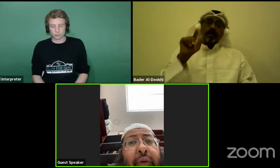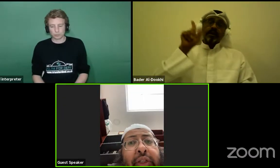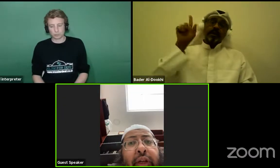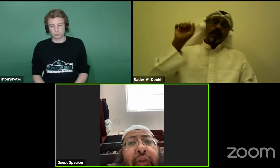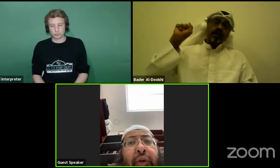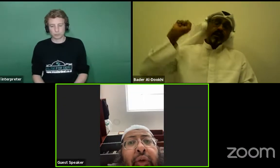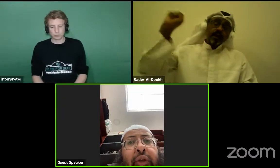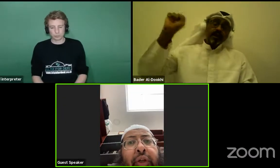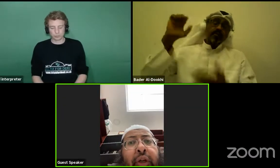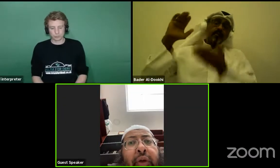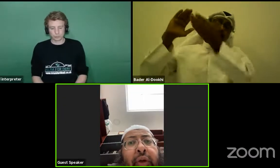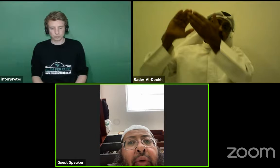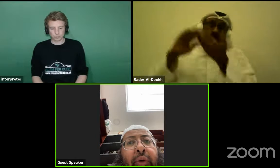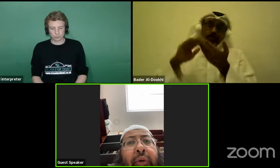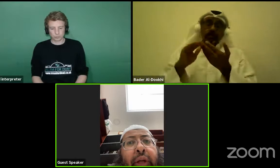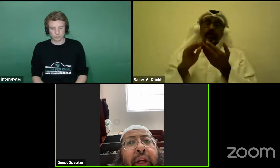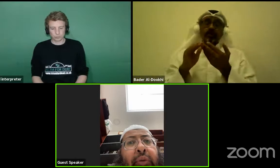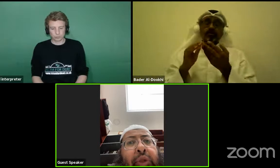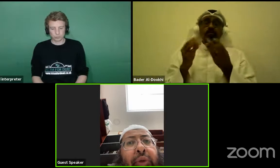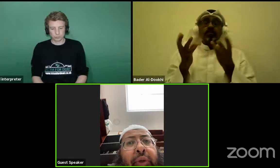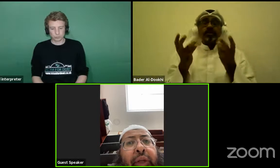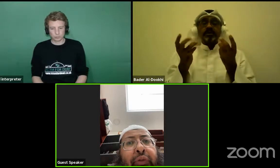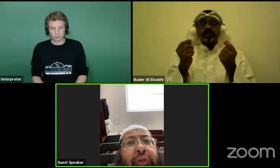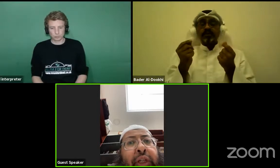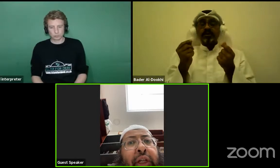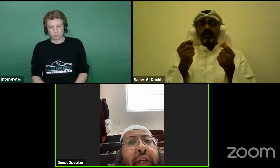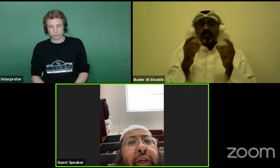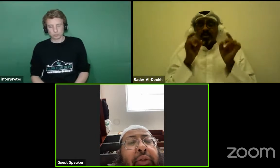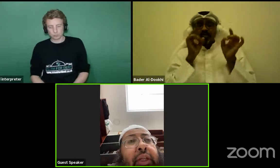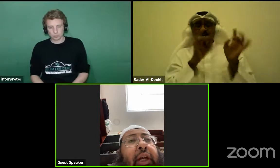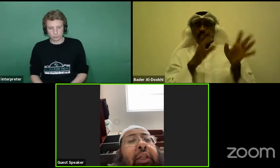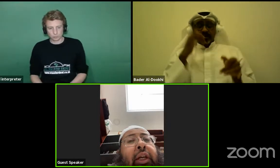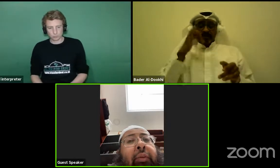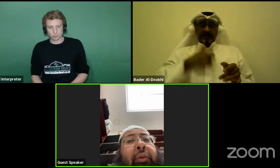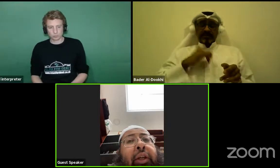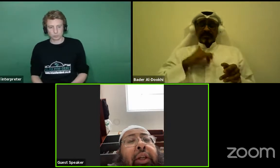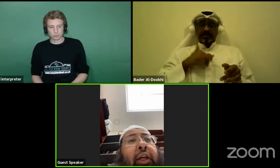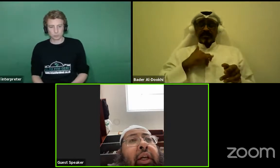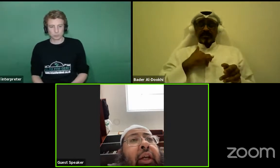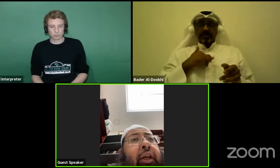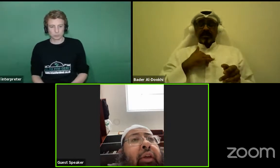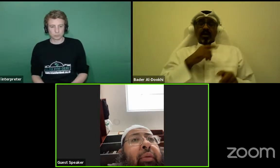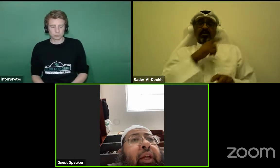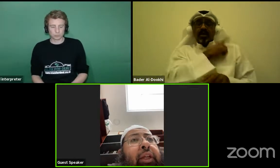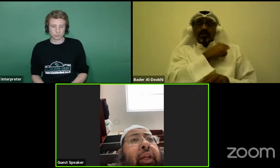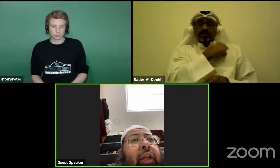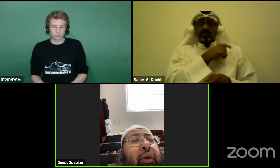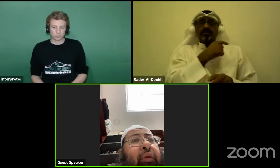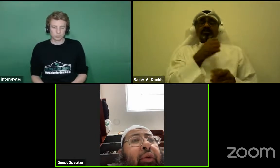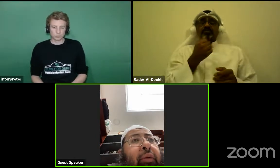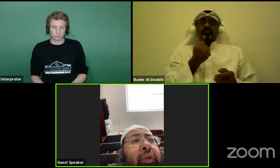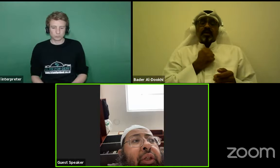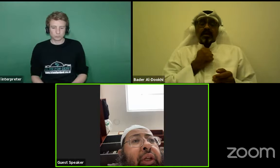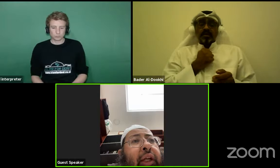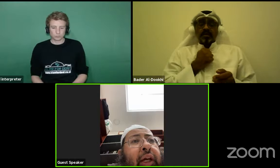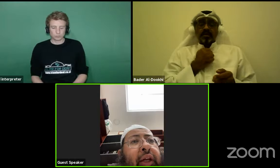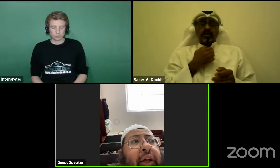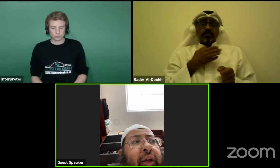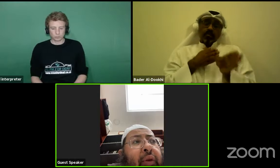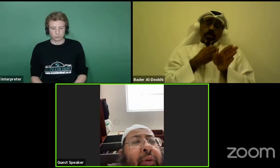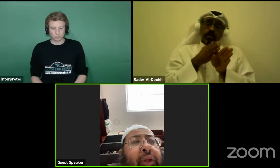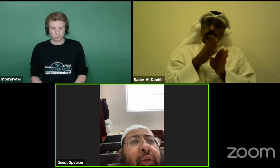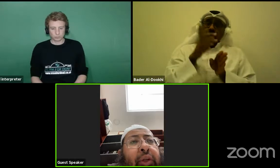ونستعينه ونستغفره ونعوذ بالله من شرور أنفسنا وسيئات أعمالنا من يهده الله فلا مضل